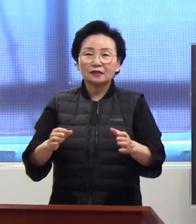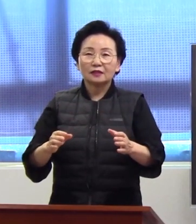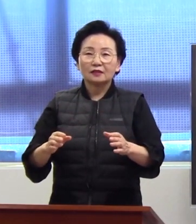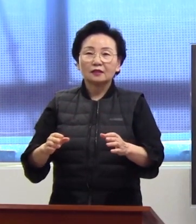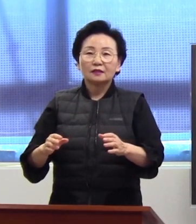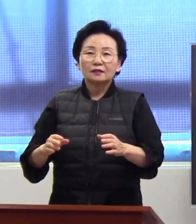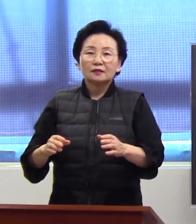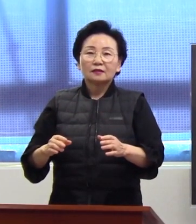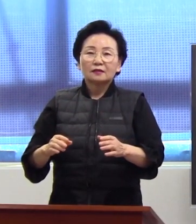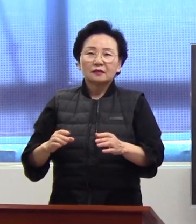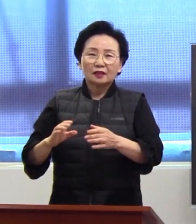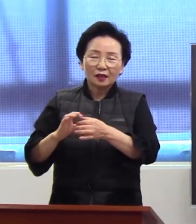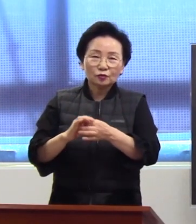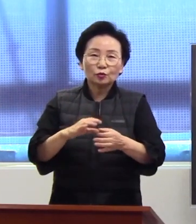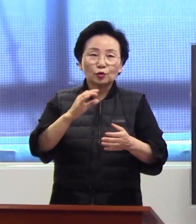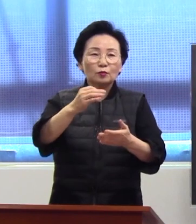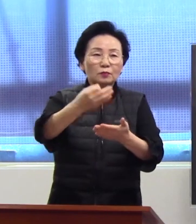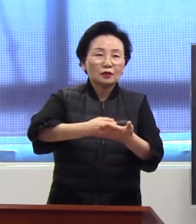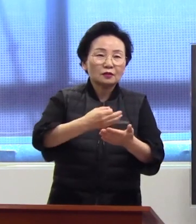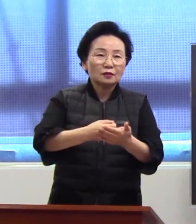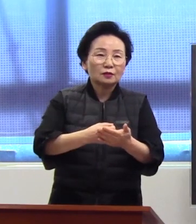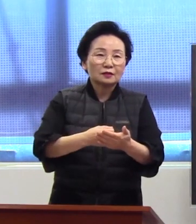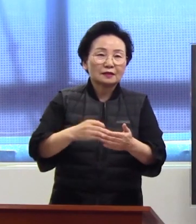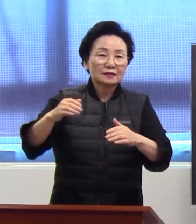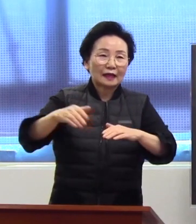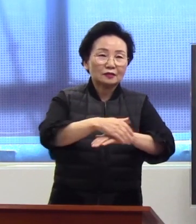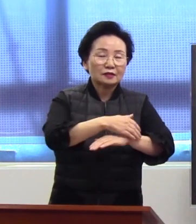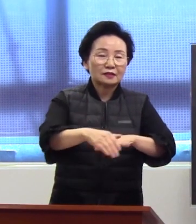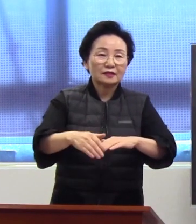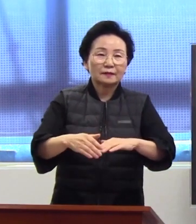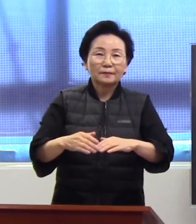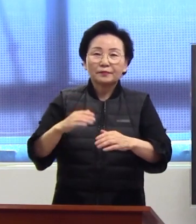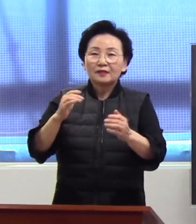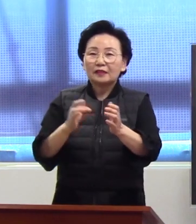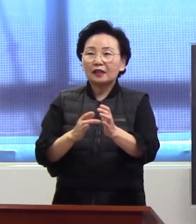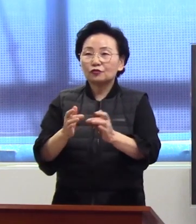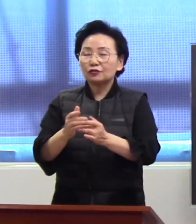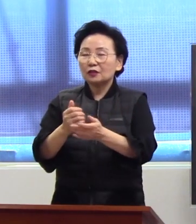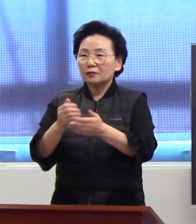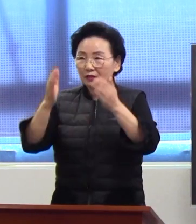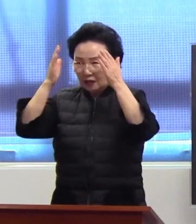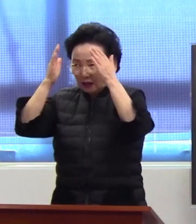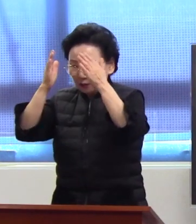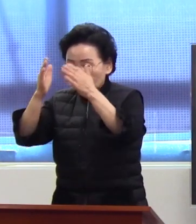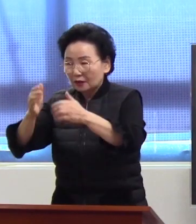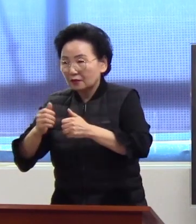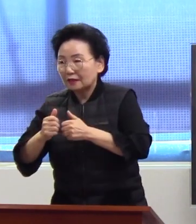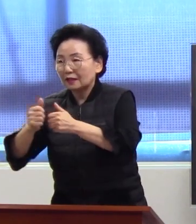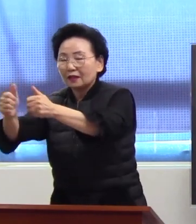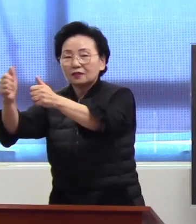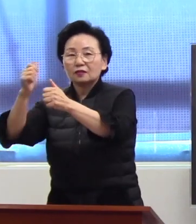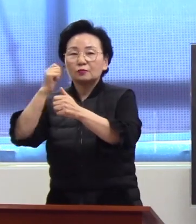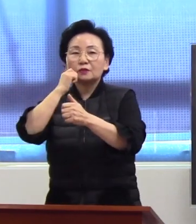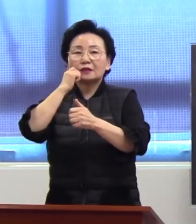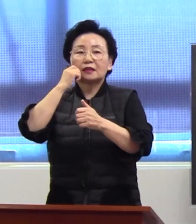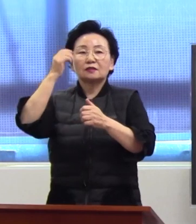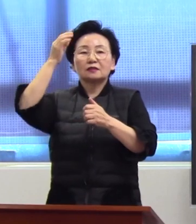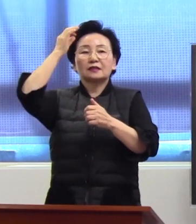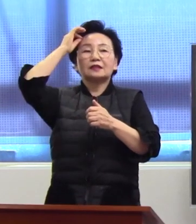지금까지 계속 돈 벌러 다녔지 예수님을 집중해서 따라가지를 못했다는 걸